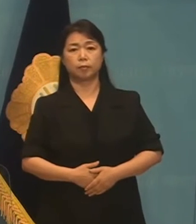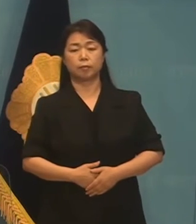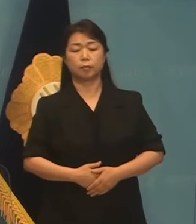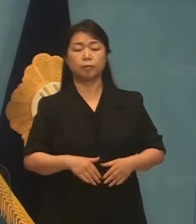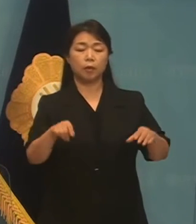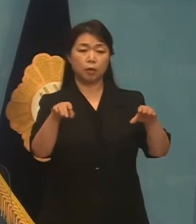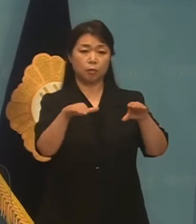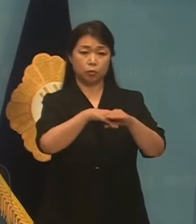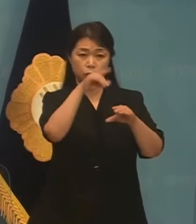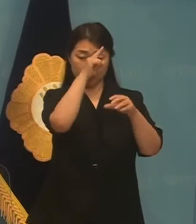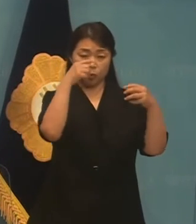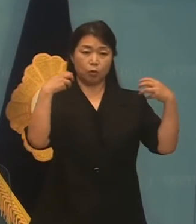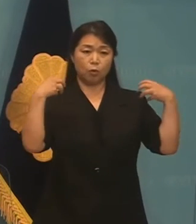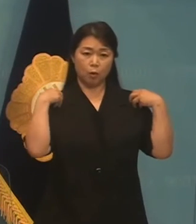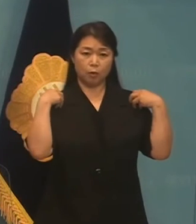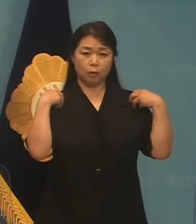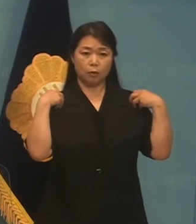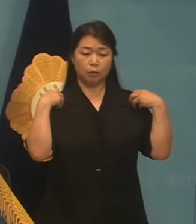문재인 정권